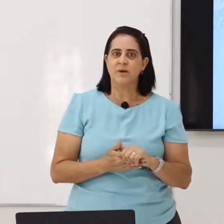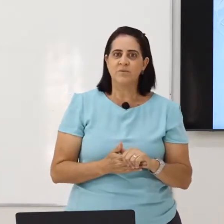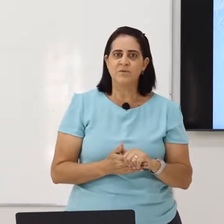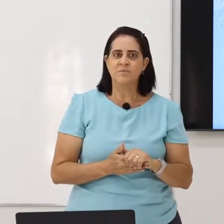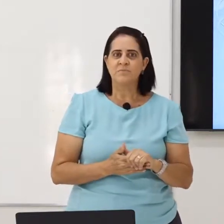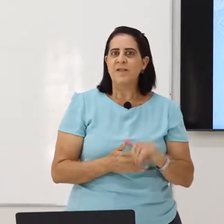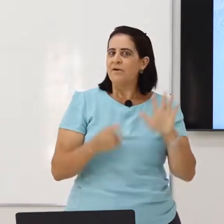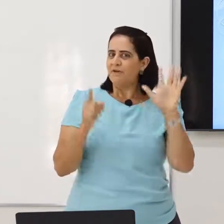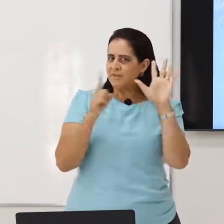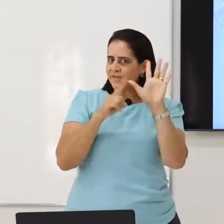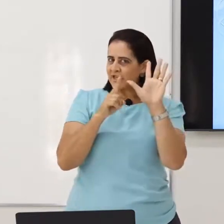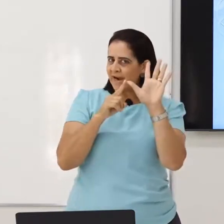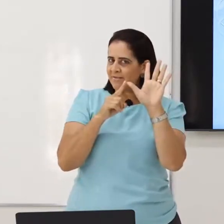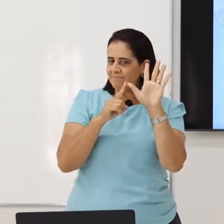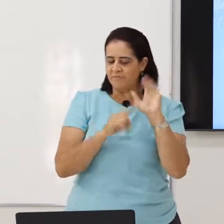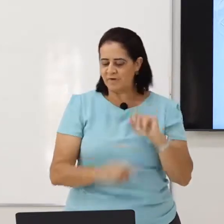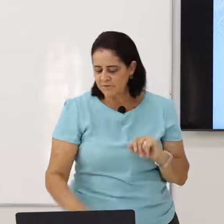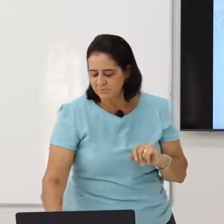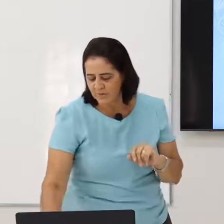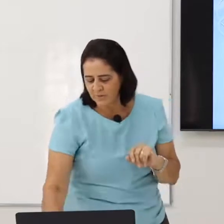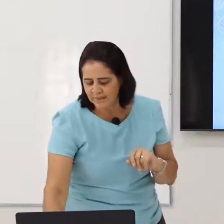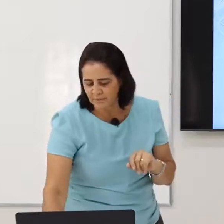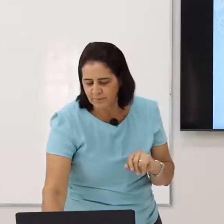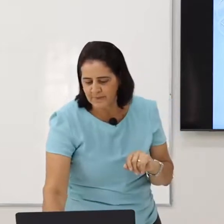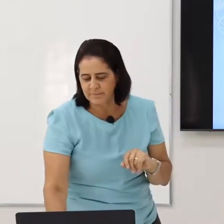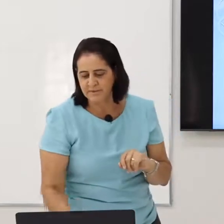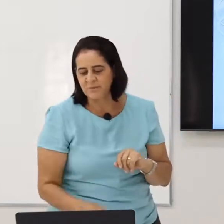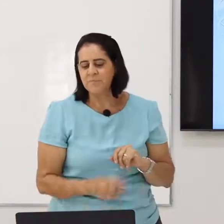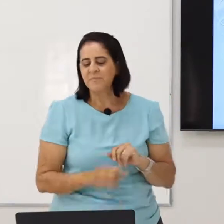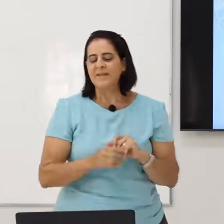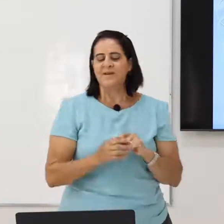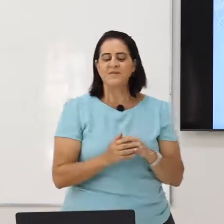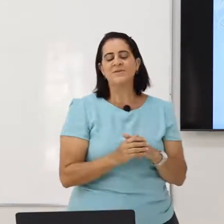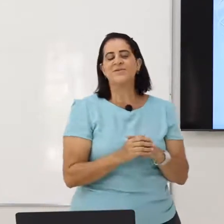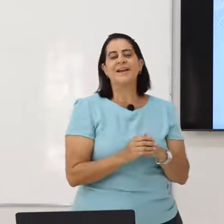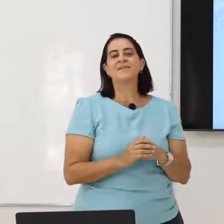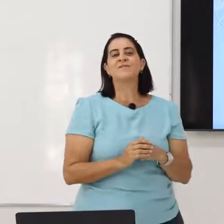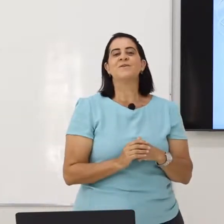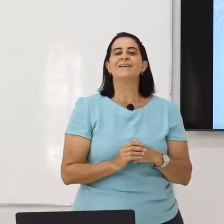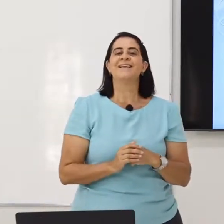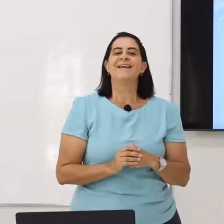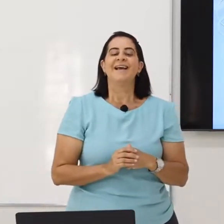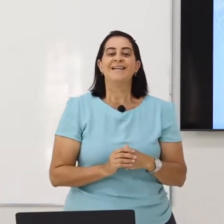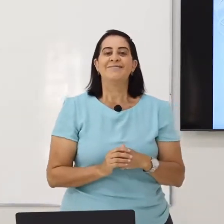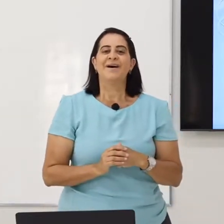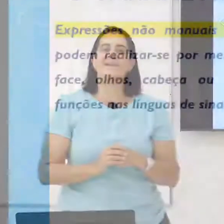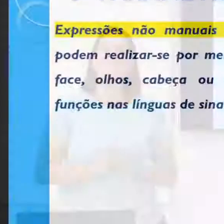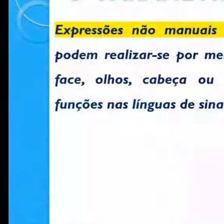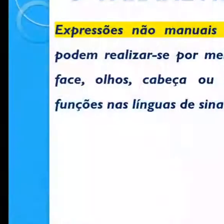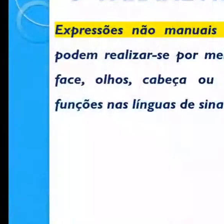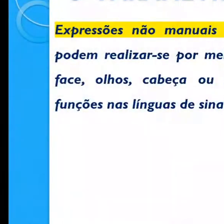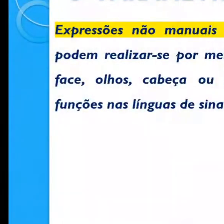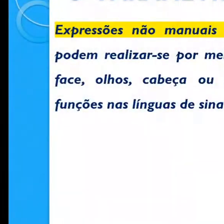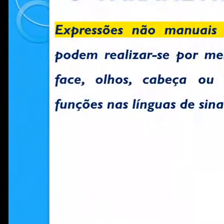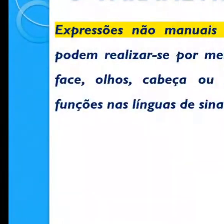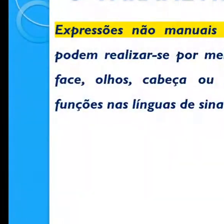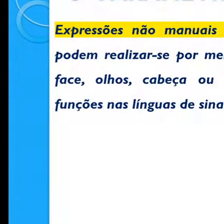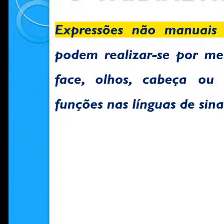mãos. Vamos fechar? Vamos para o quinto parâmetro. Nós vamos falar sobre esse parâmetro que dá